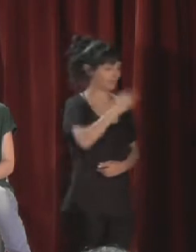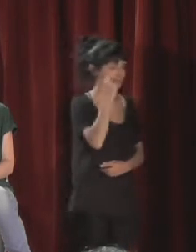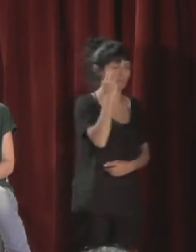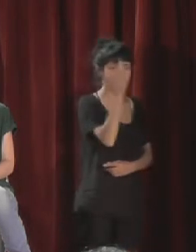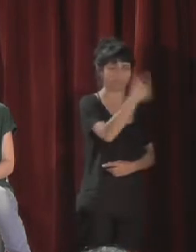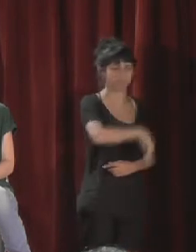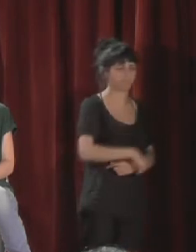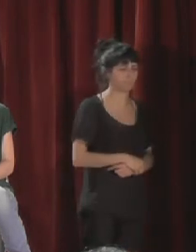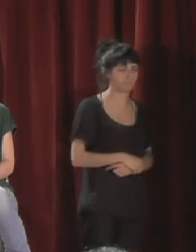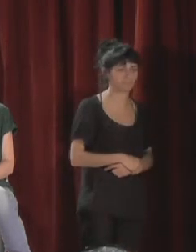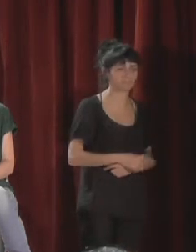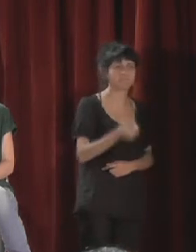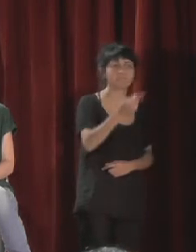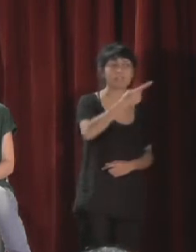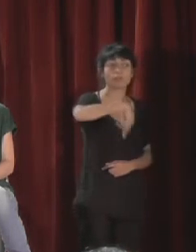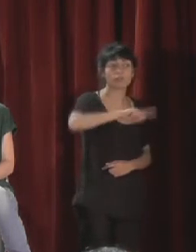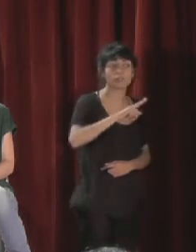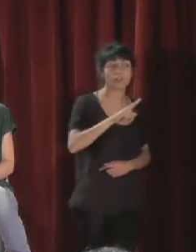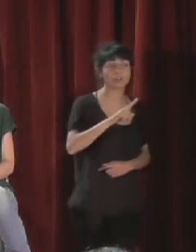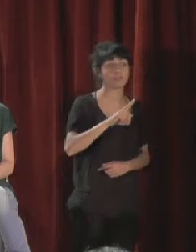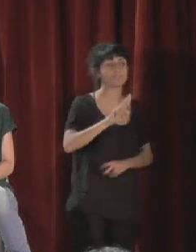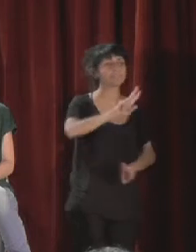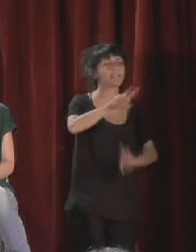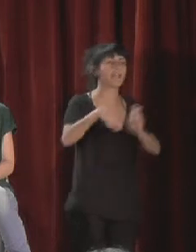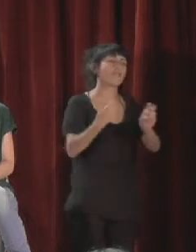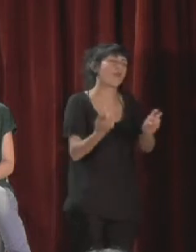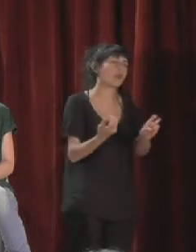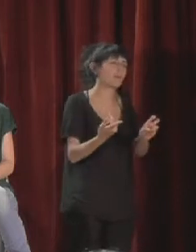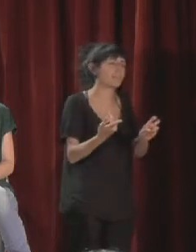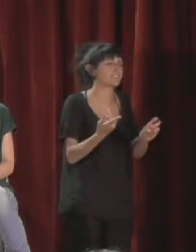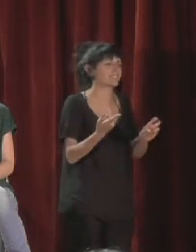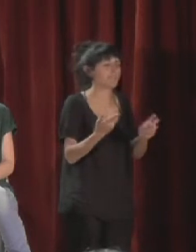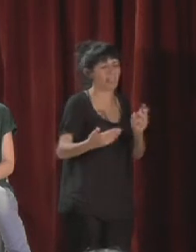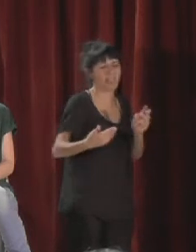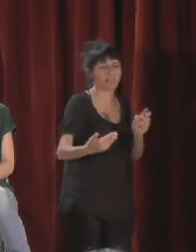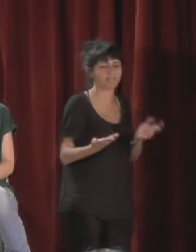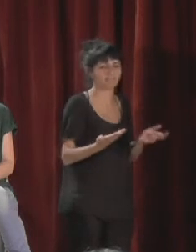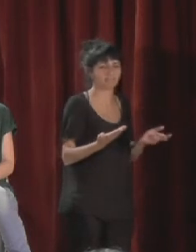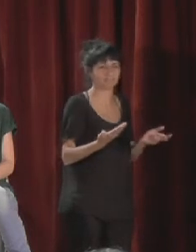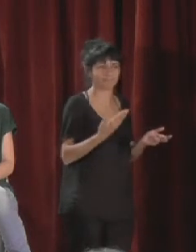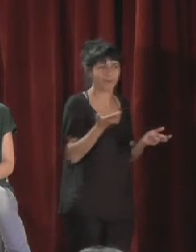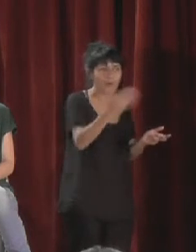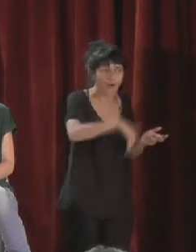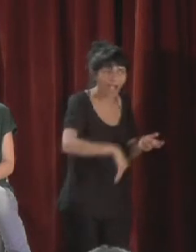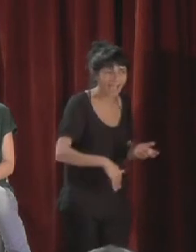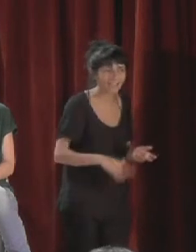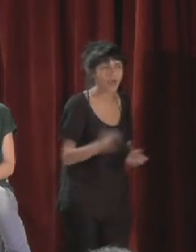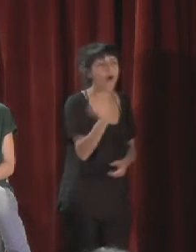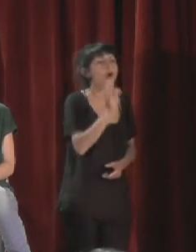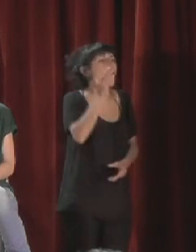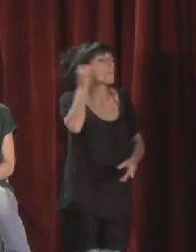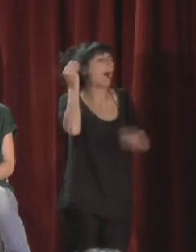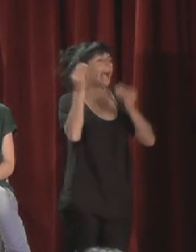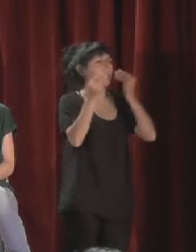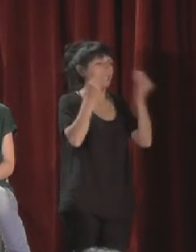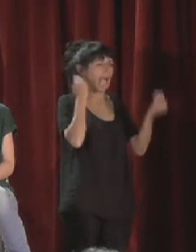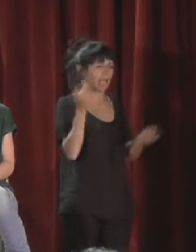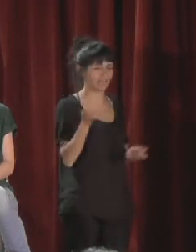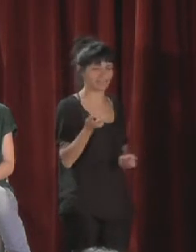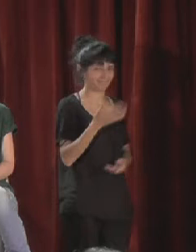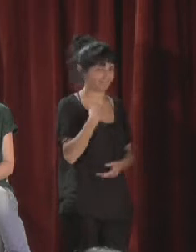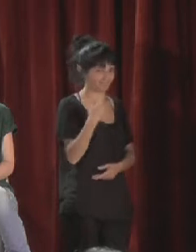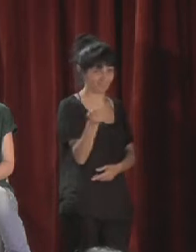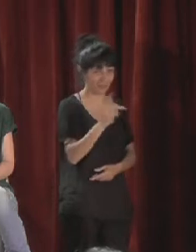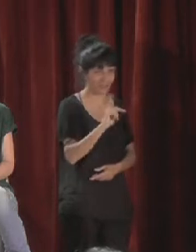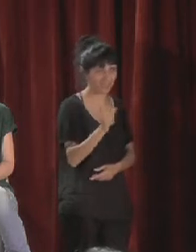Nós non queremos reformas de chapa e pintura, non queremos maquillaxe, non queremos falsos cambios dun sistema